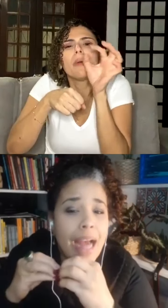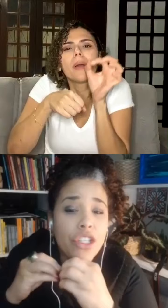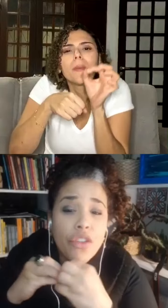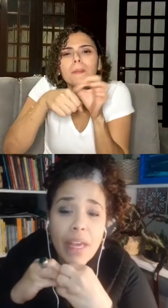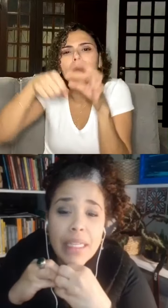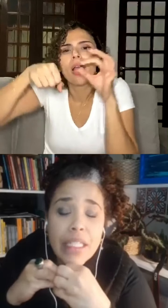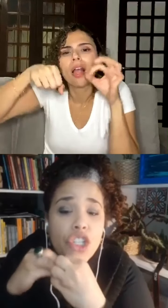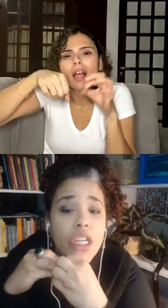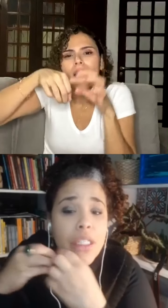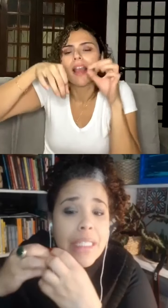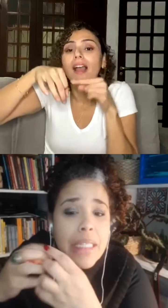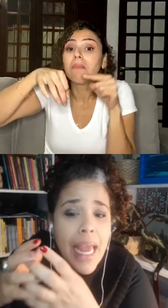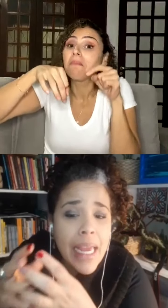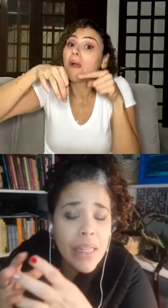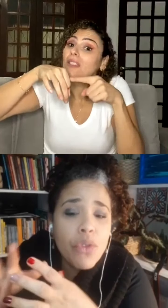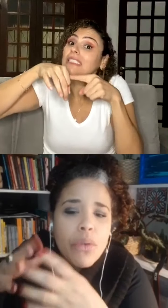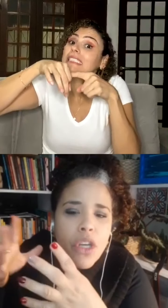às vezes